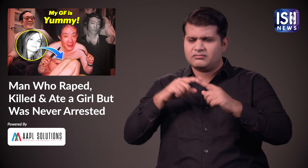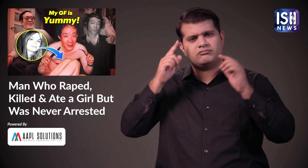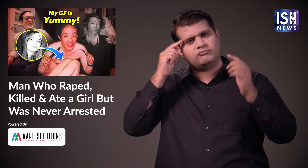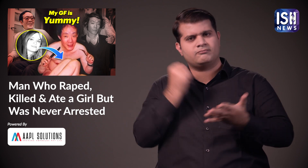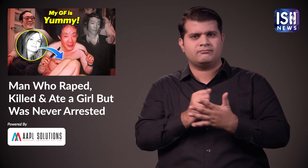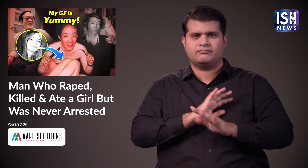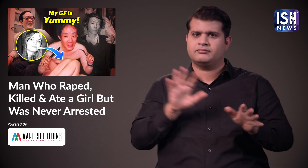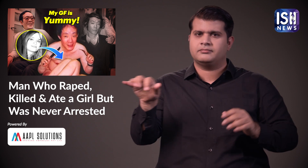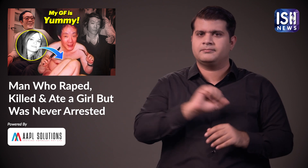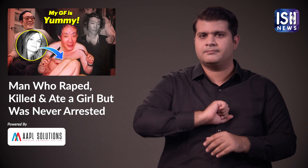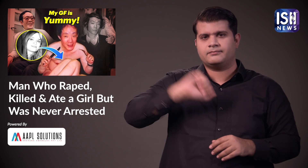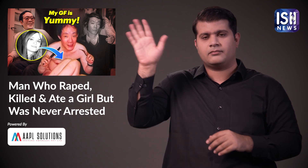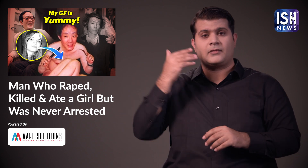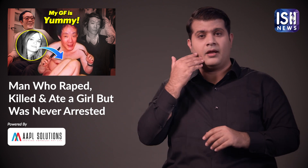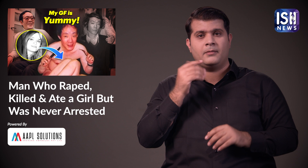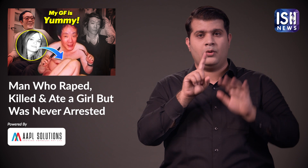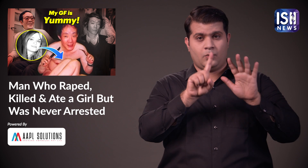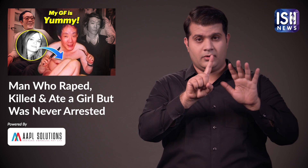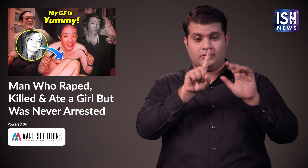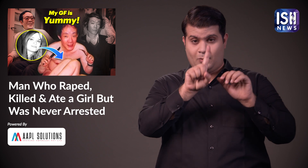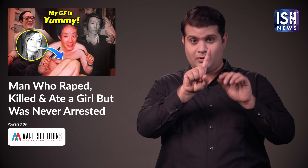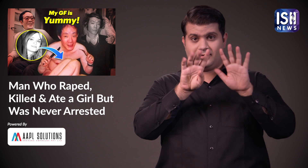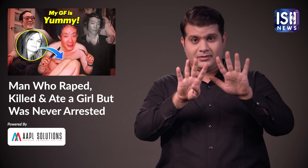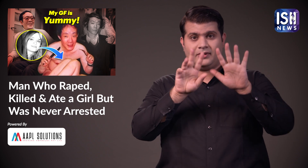और उसका मामला जापानी अधिकारियों पर छोड़ दिया।